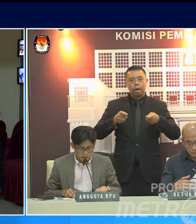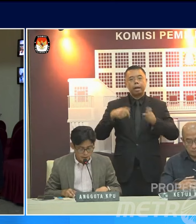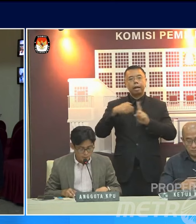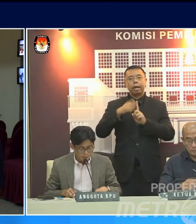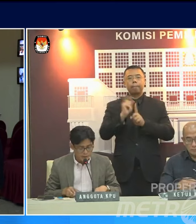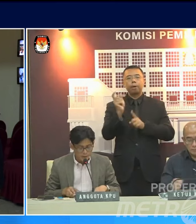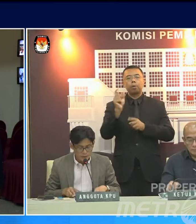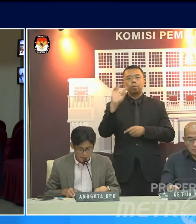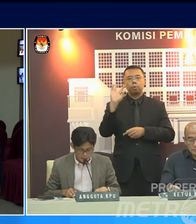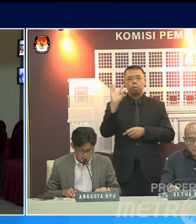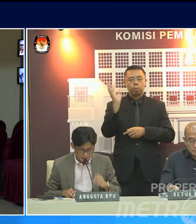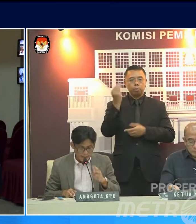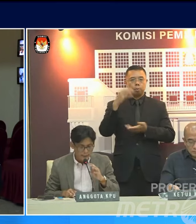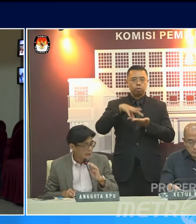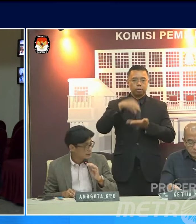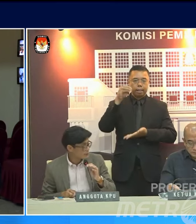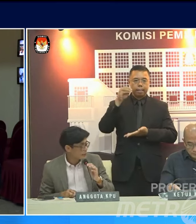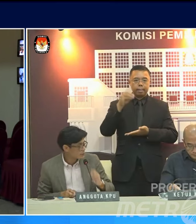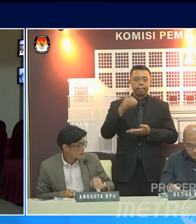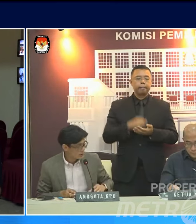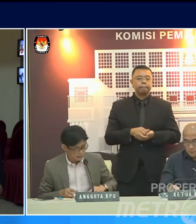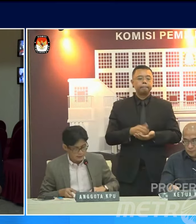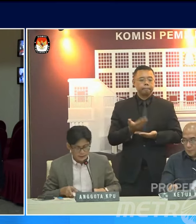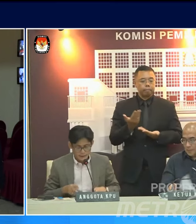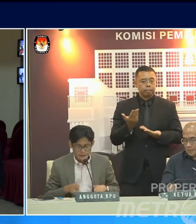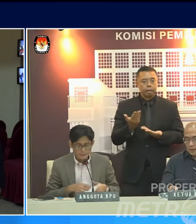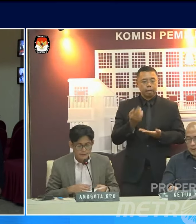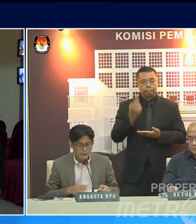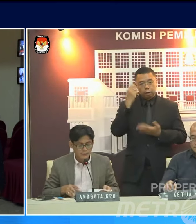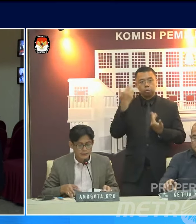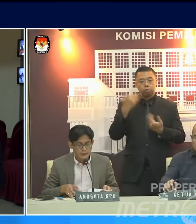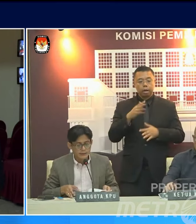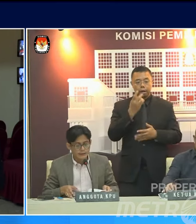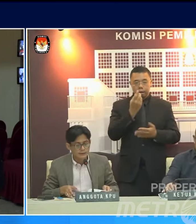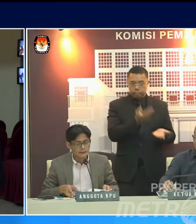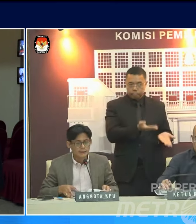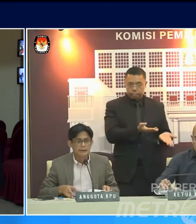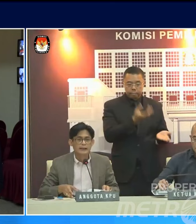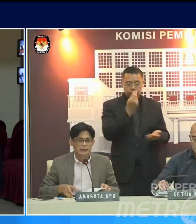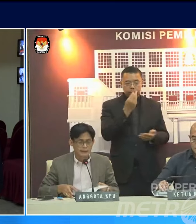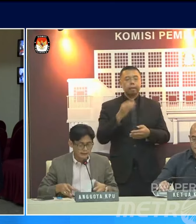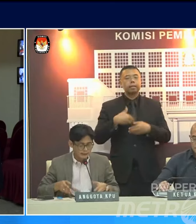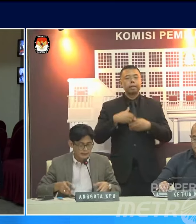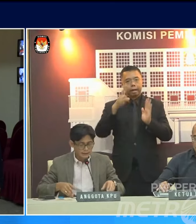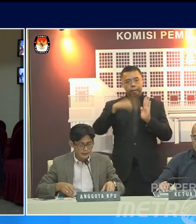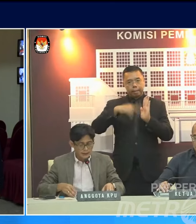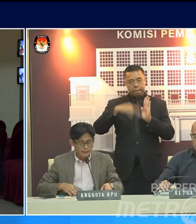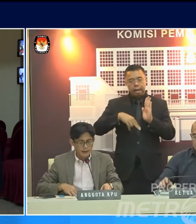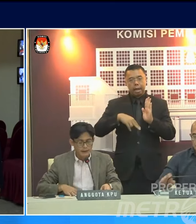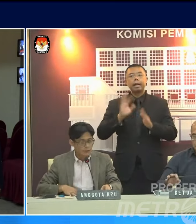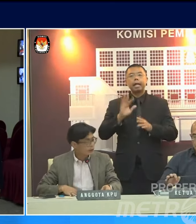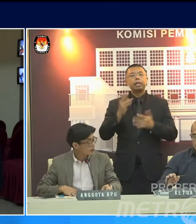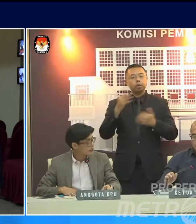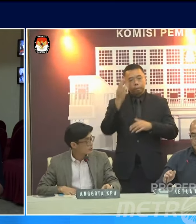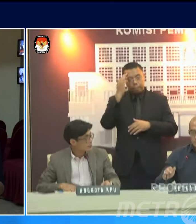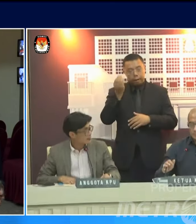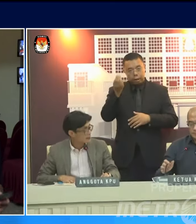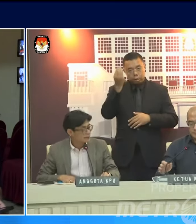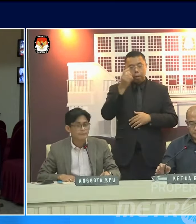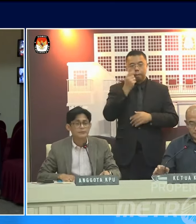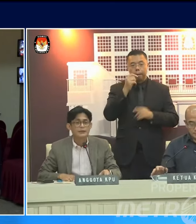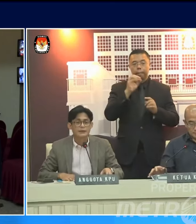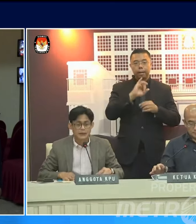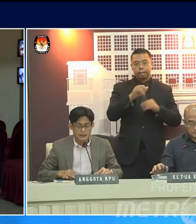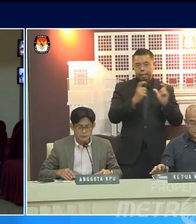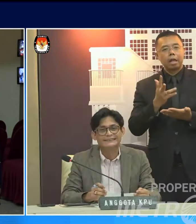Badan Pengawas Pemilu dan juga Dewan Kehormatan Penyelenggara Pemilu atau DKPP. Tidak hanya itu, juga dihadiri oleh